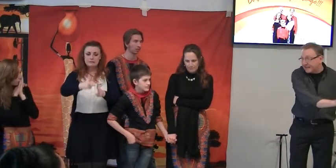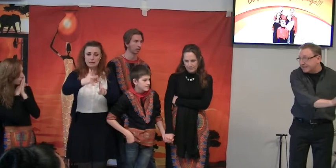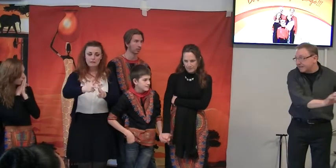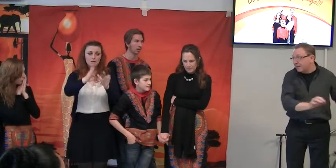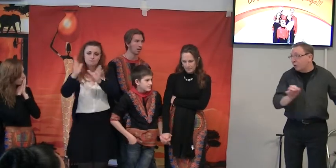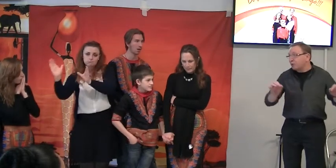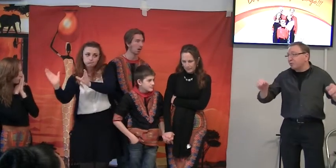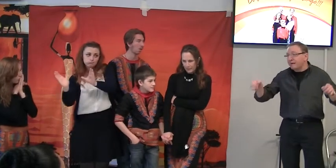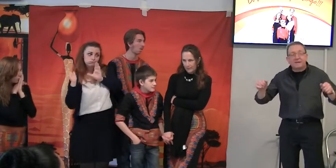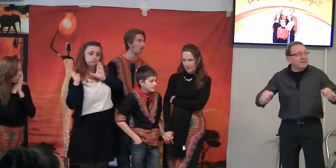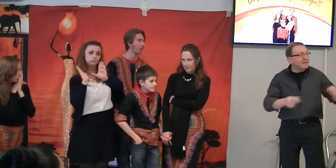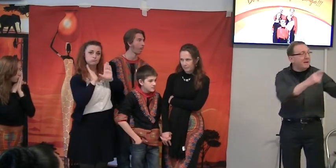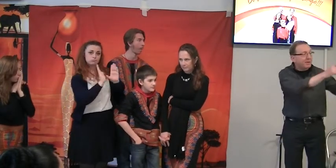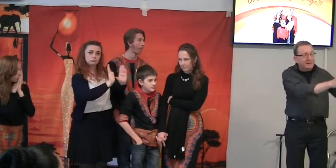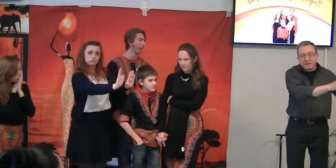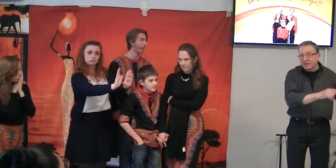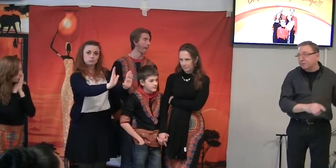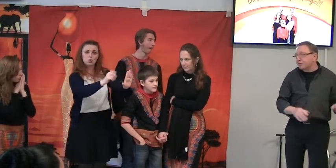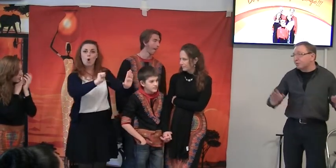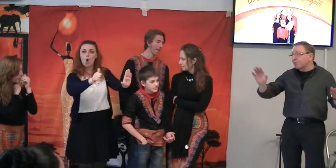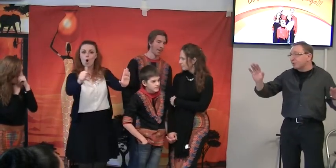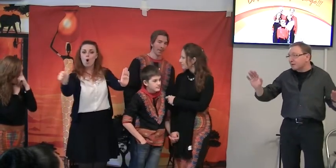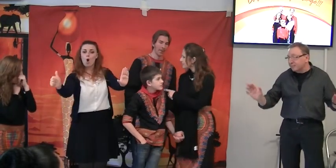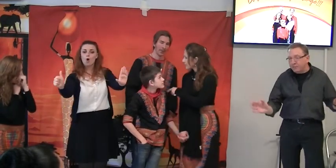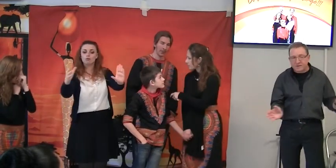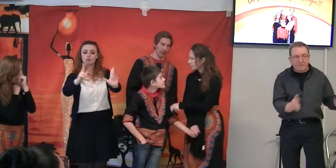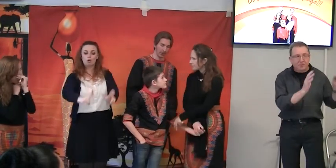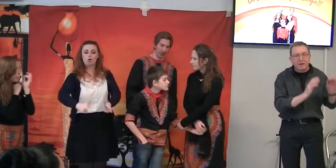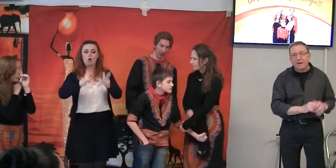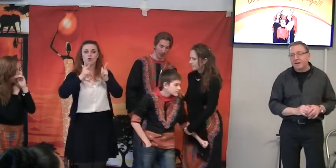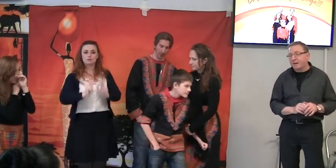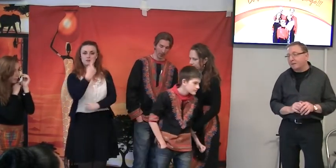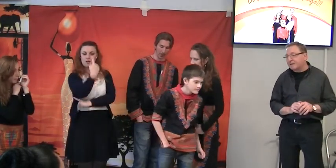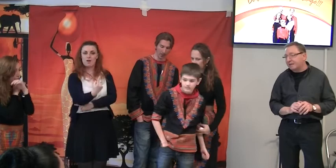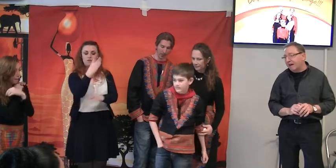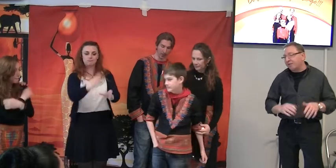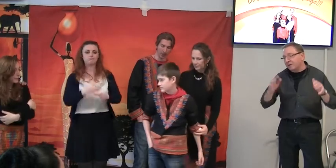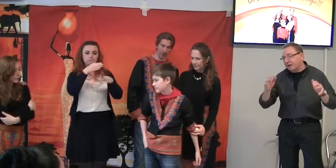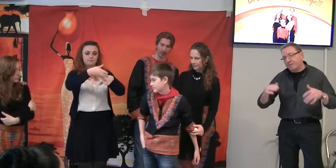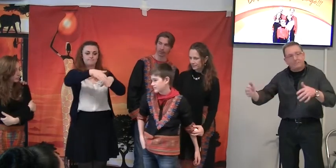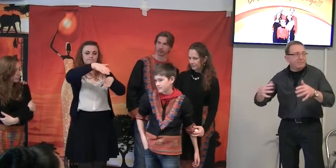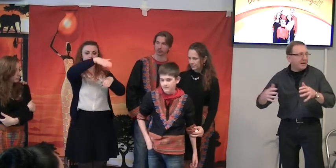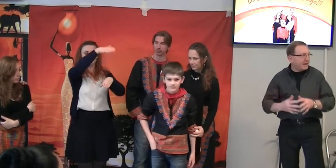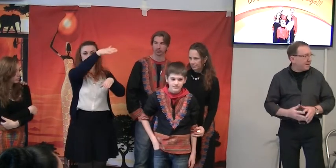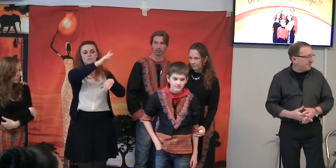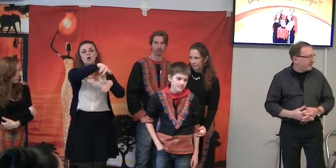alla stanza, ognuno prenda una sedia e la porti giù in fondo, così che poi possiamo mettere i tavoli